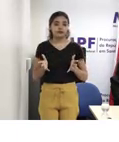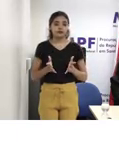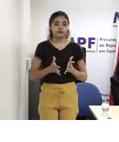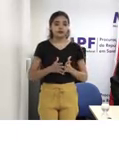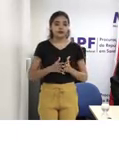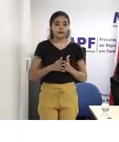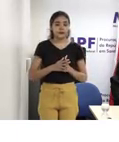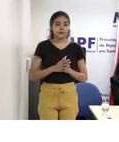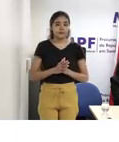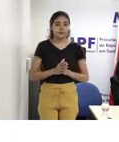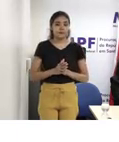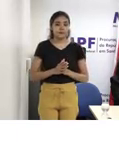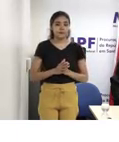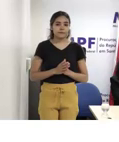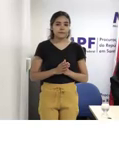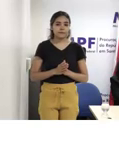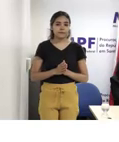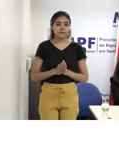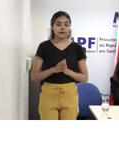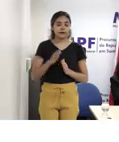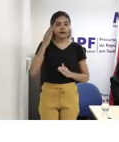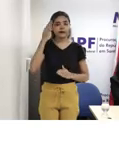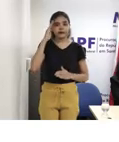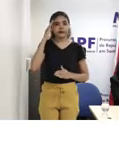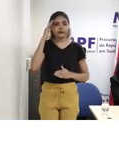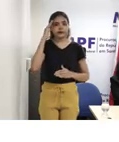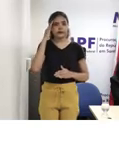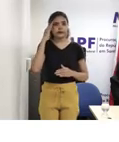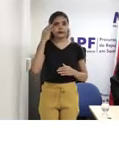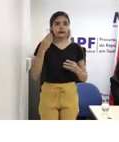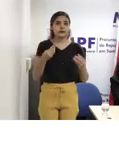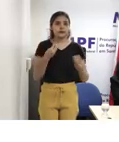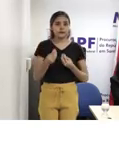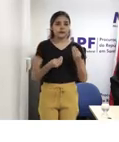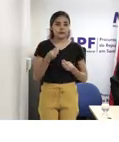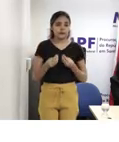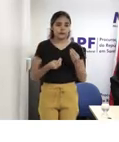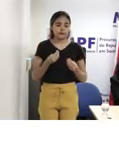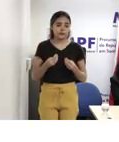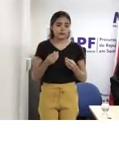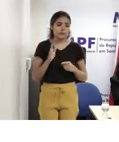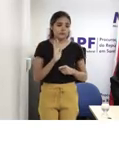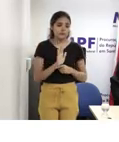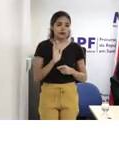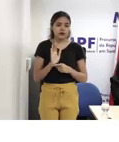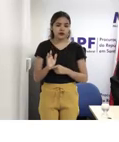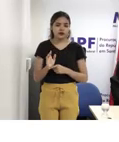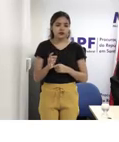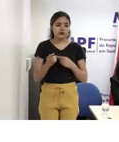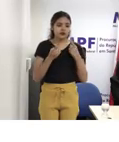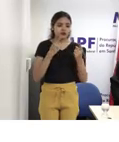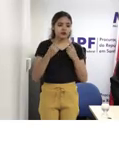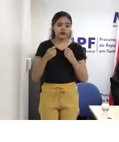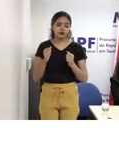que funciona o sistema de proteção nós tivemos várias reuniões técnicas que nós conversamos com psiquiatra com assistentes